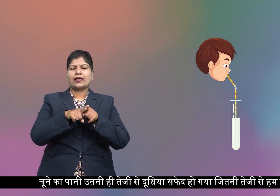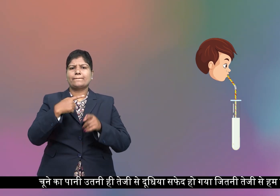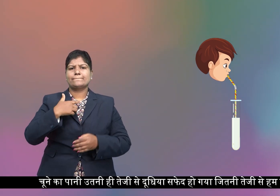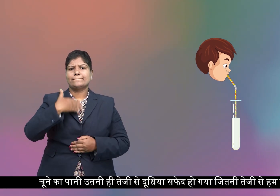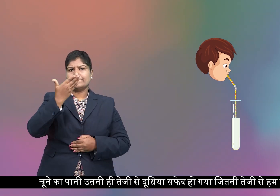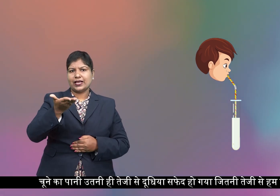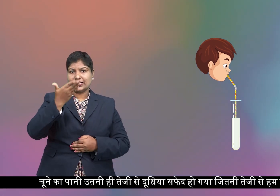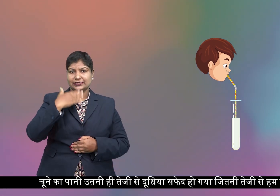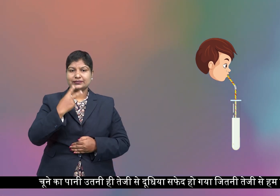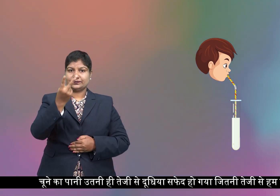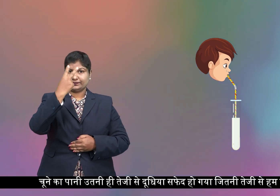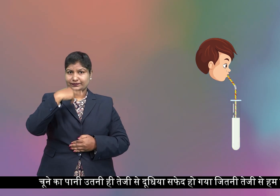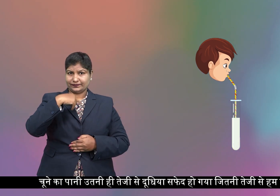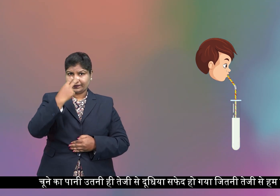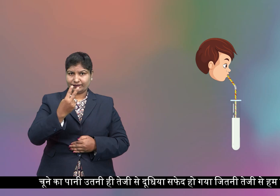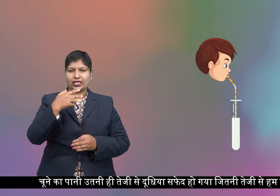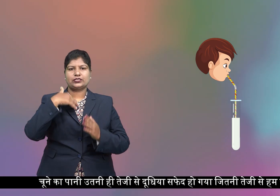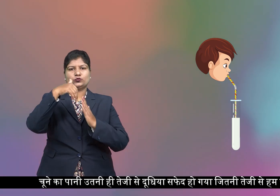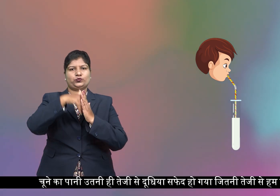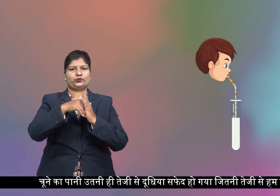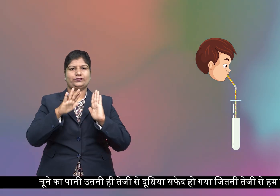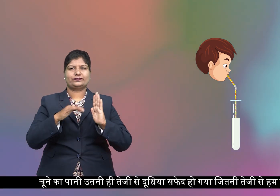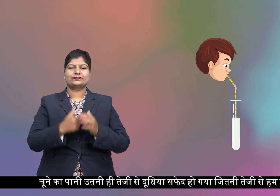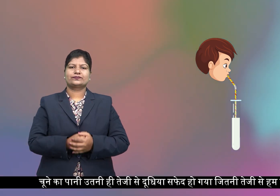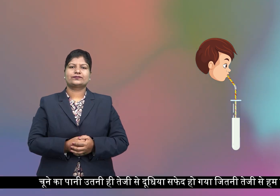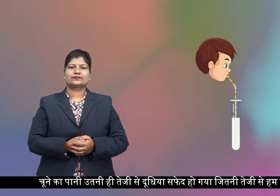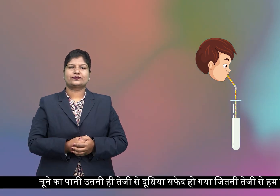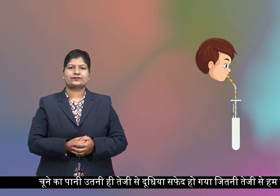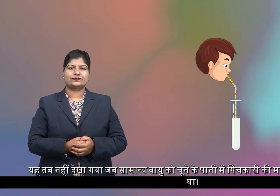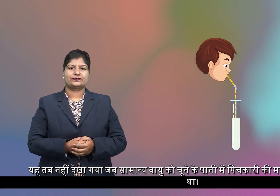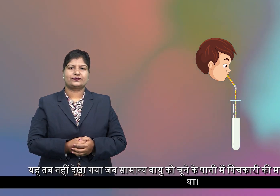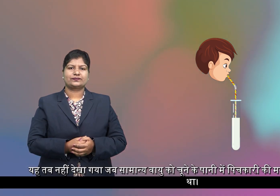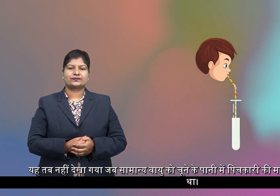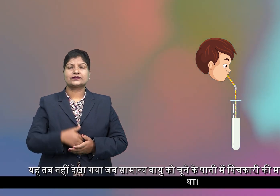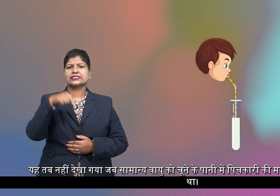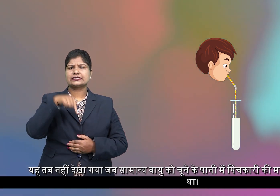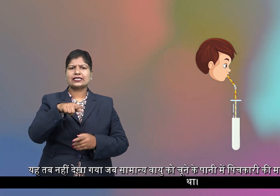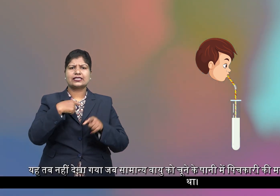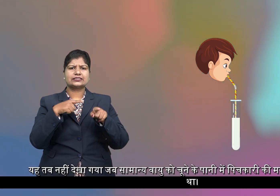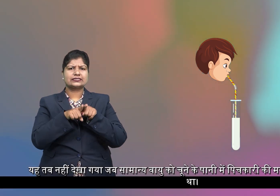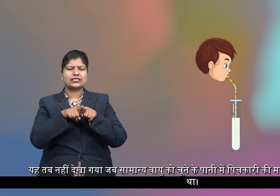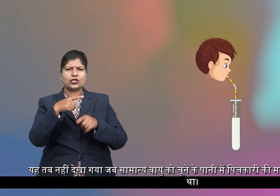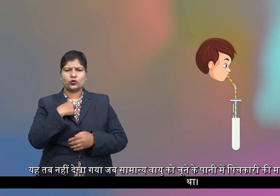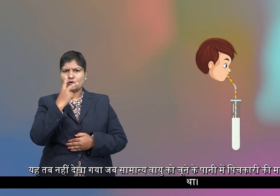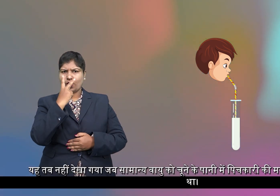हम इसमें सांस छोड़ते हैं। यह तब नहीं देखा गया